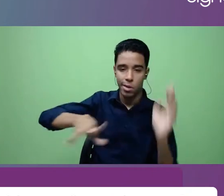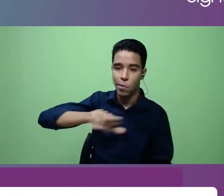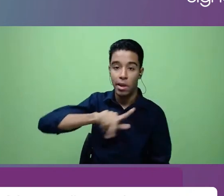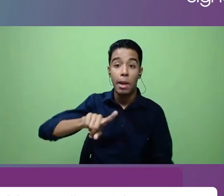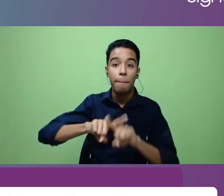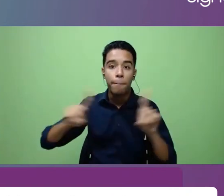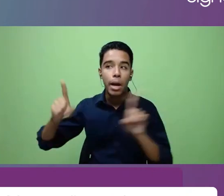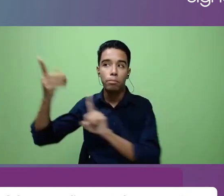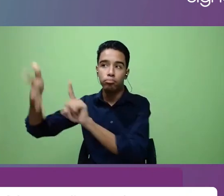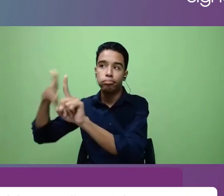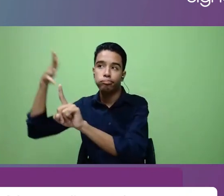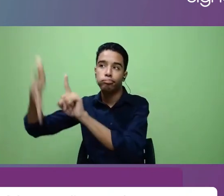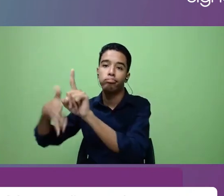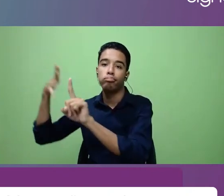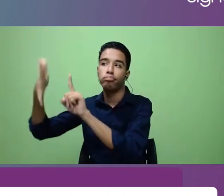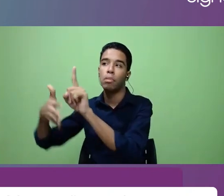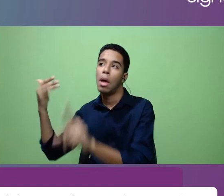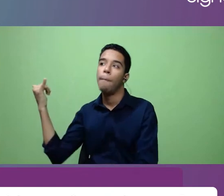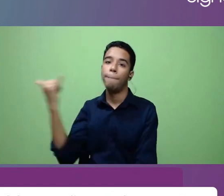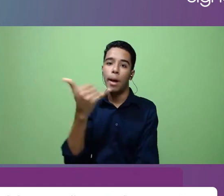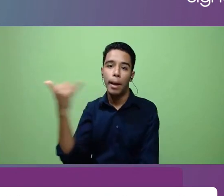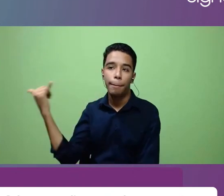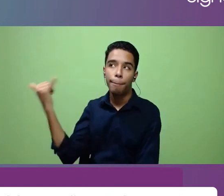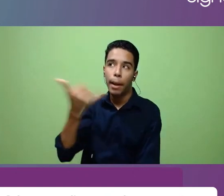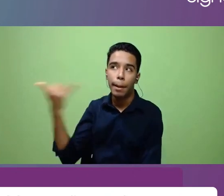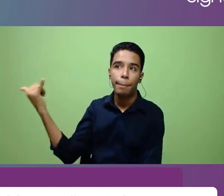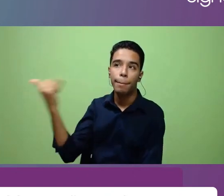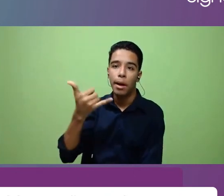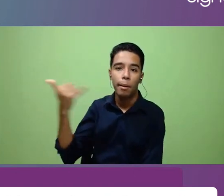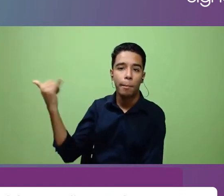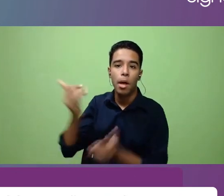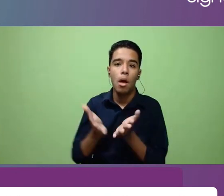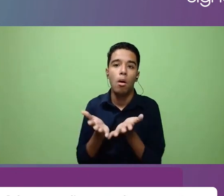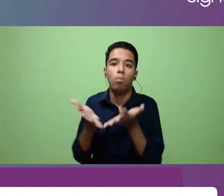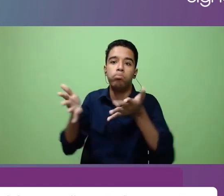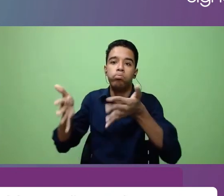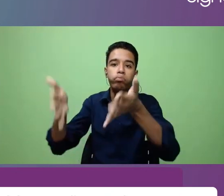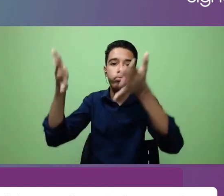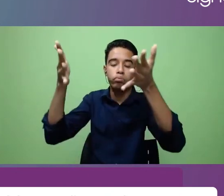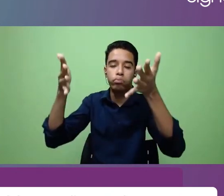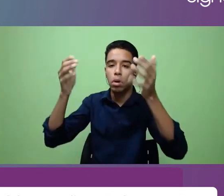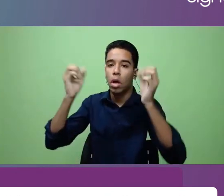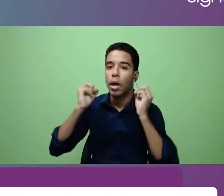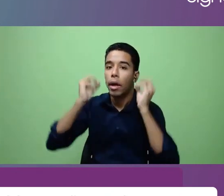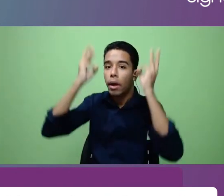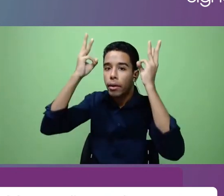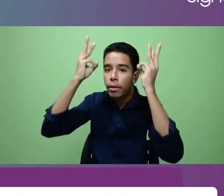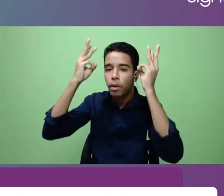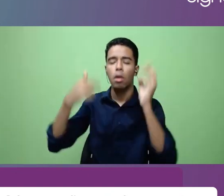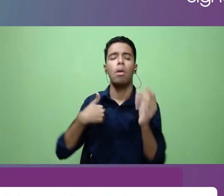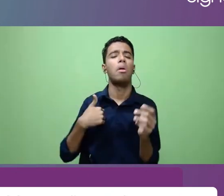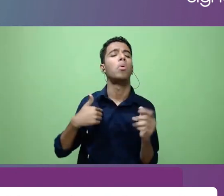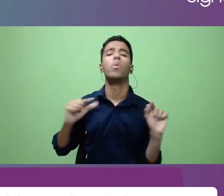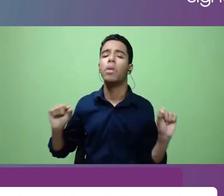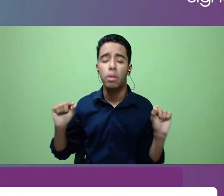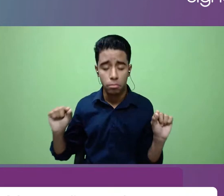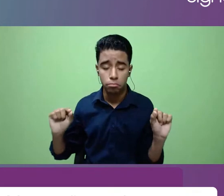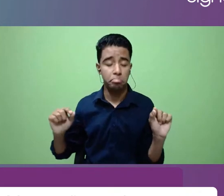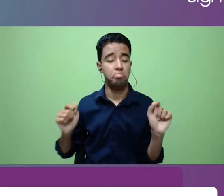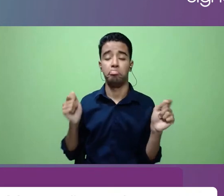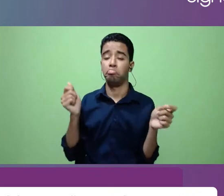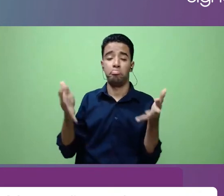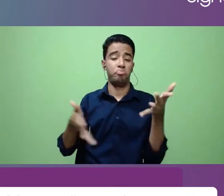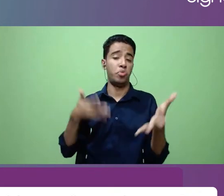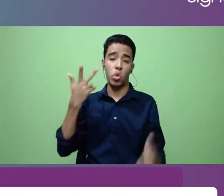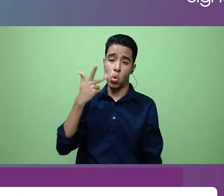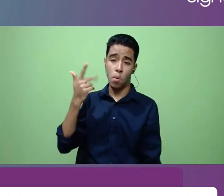A Arca de Moisés. O que eu fiz? Interpretei a Arca de Moisés até o final daquela fala.